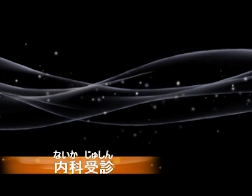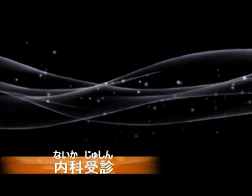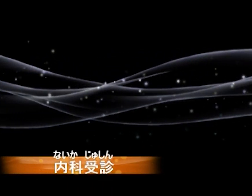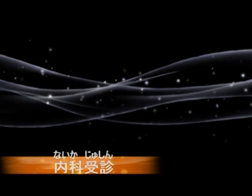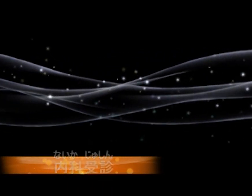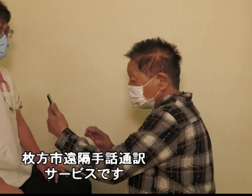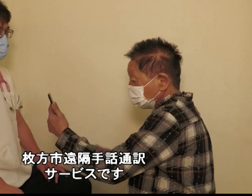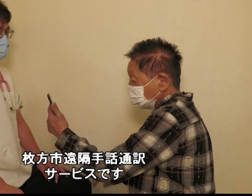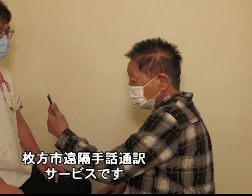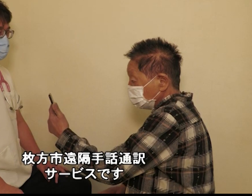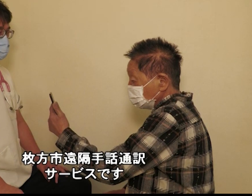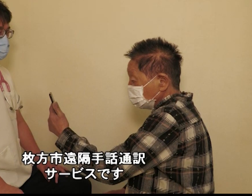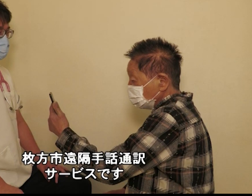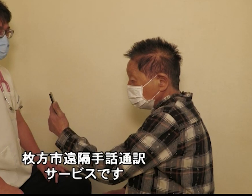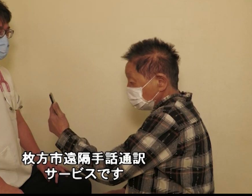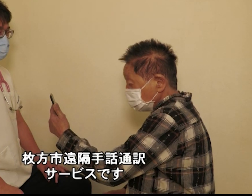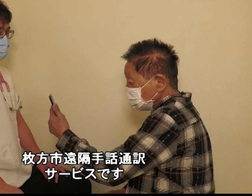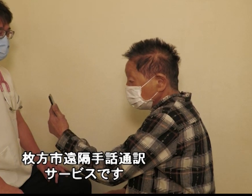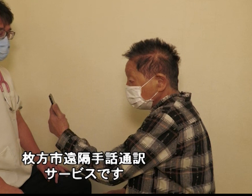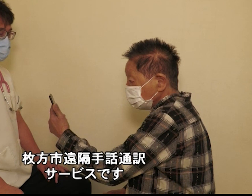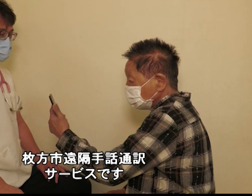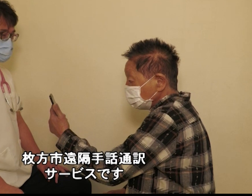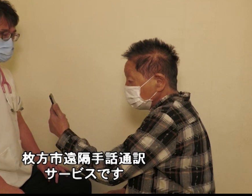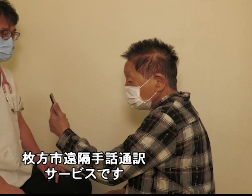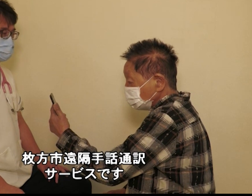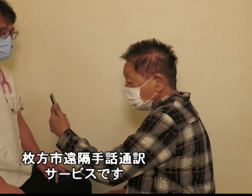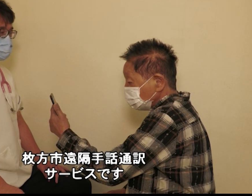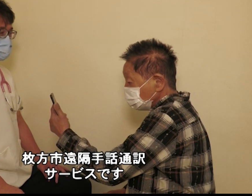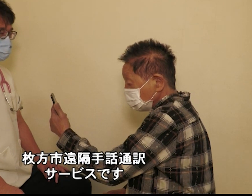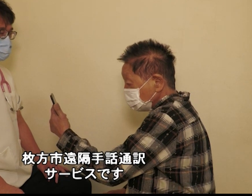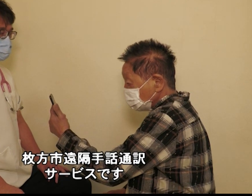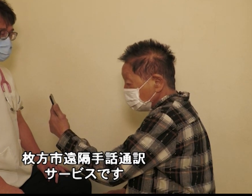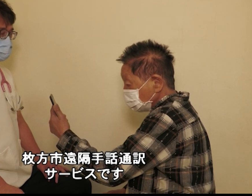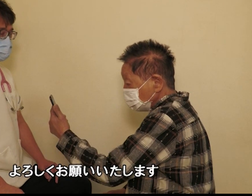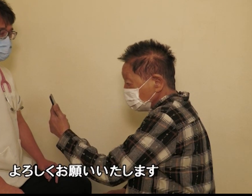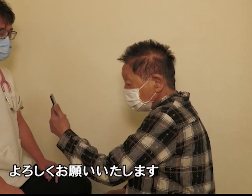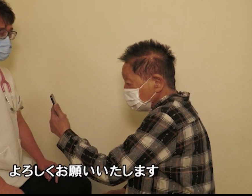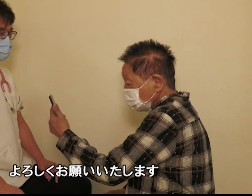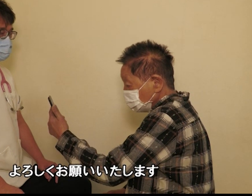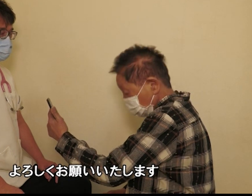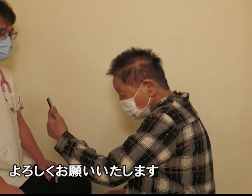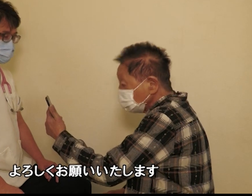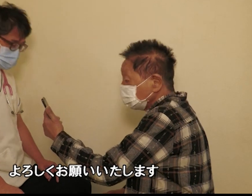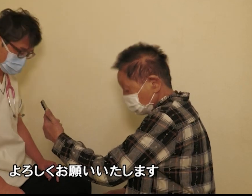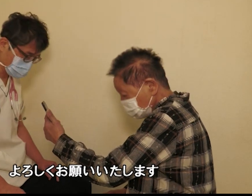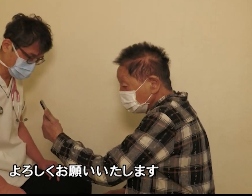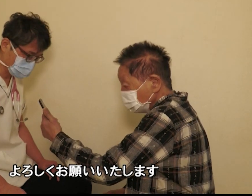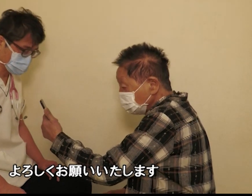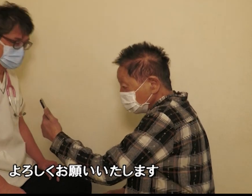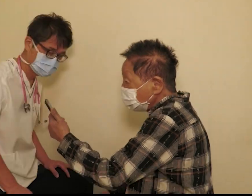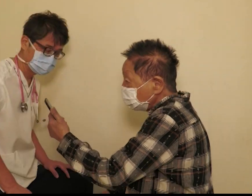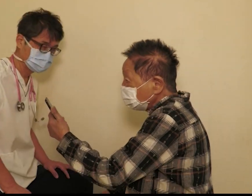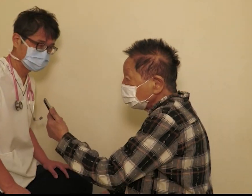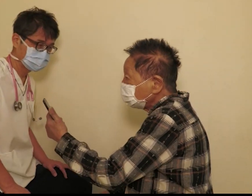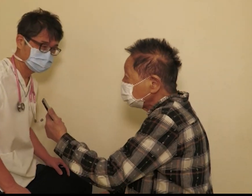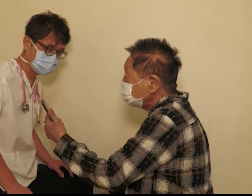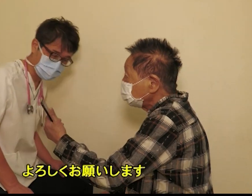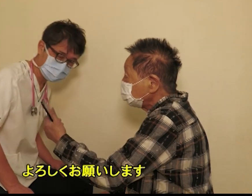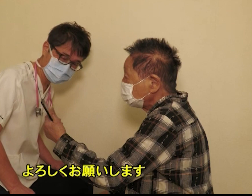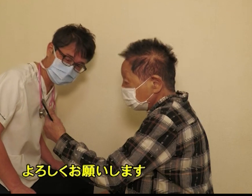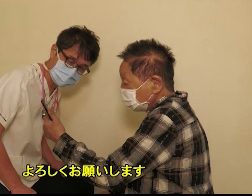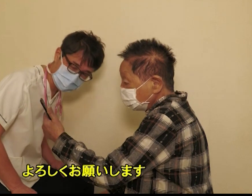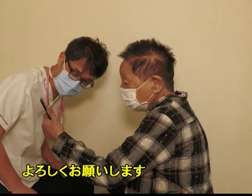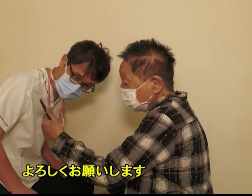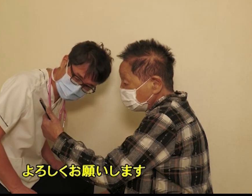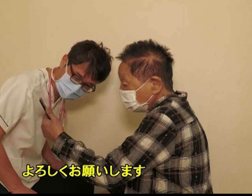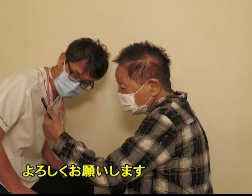内科受診。 はい、平方市遠隔手話通訳サービスです。よろしくお願いいたします。 はい、